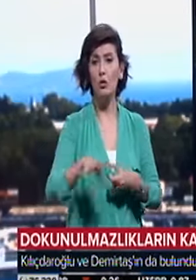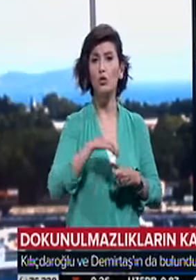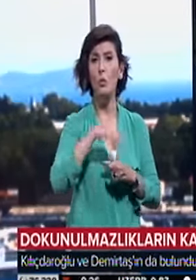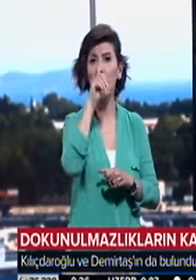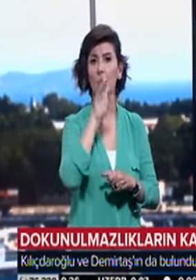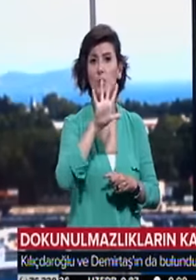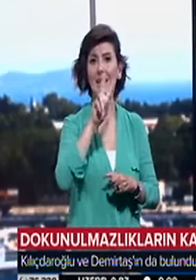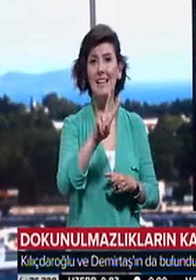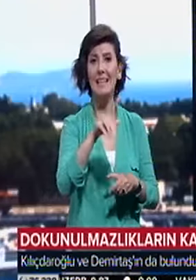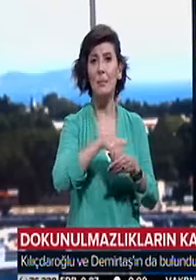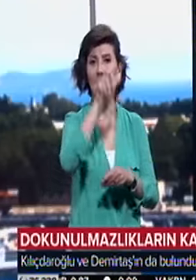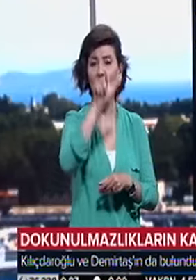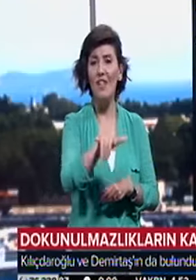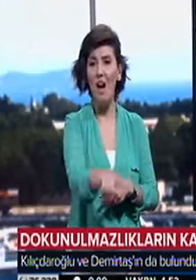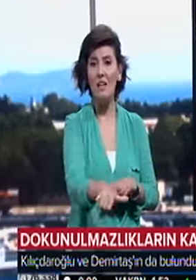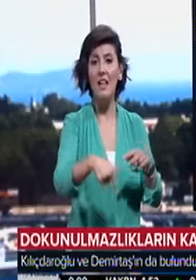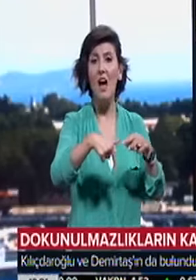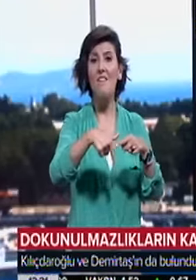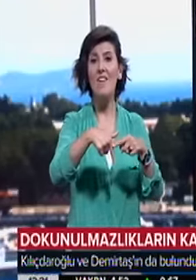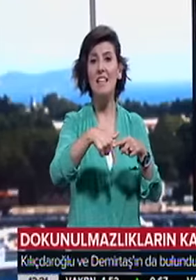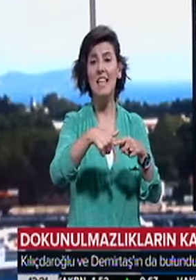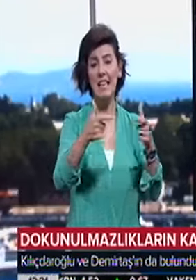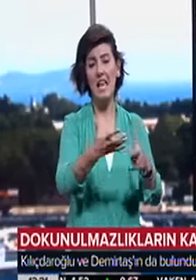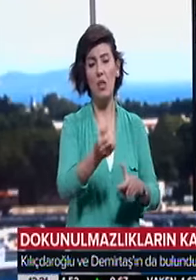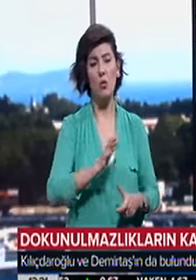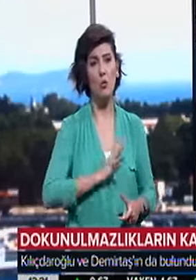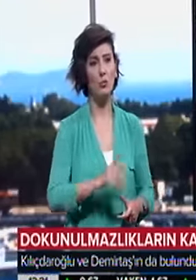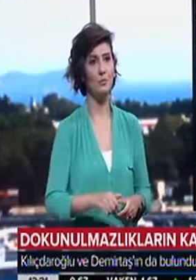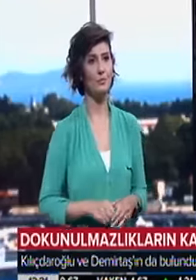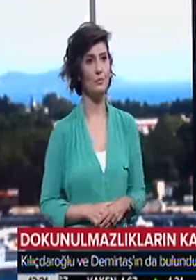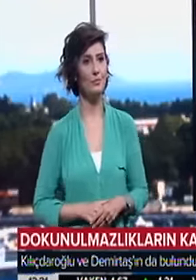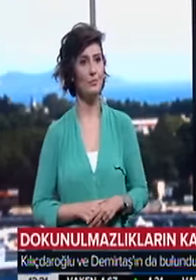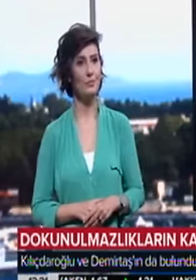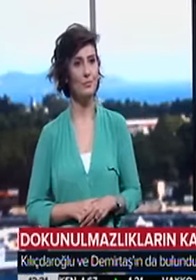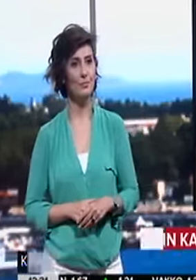olmak üzere toplam 152 milletvekili hakkında fezleke yer alıyor.